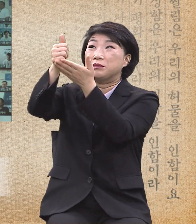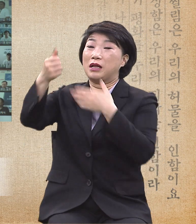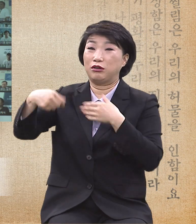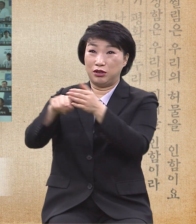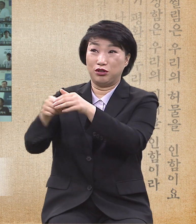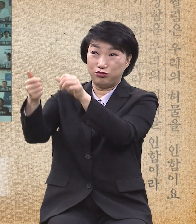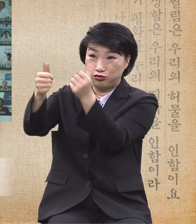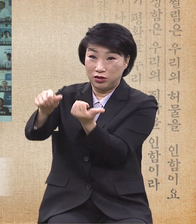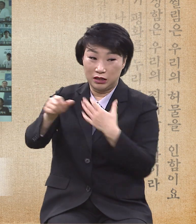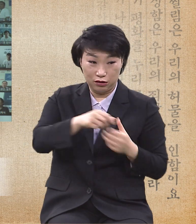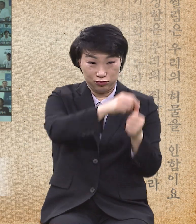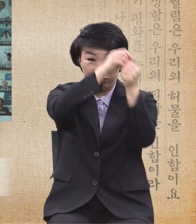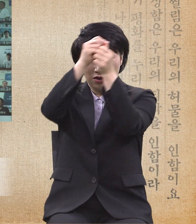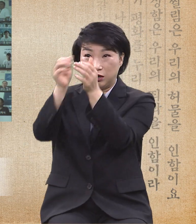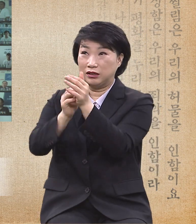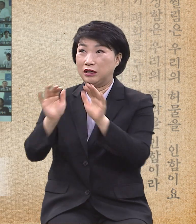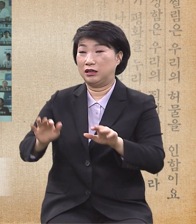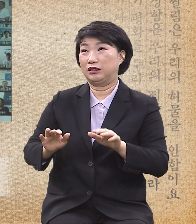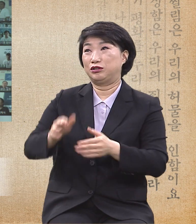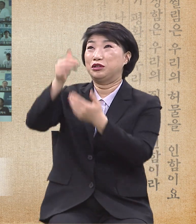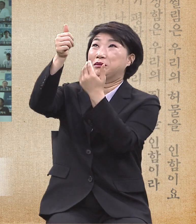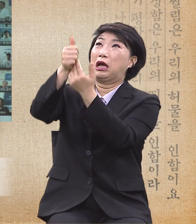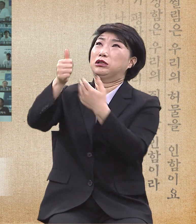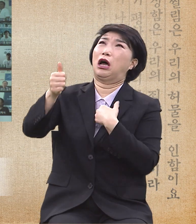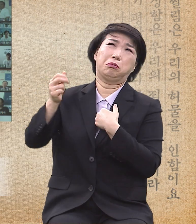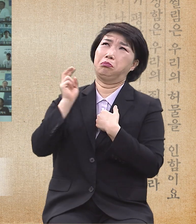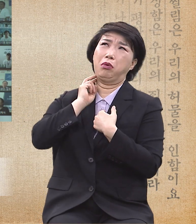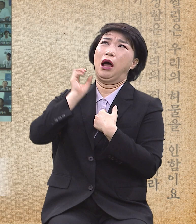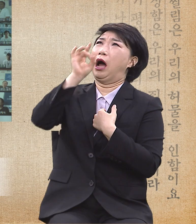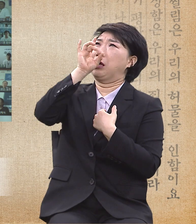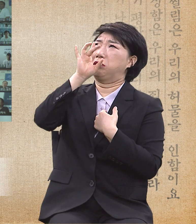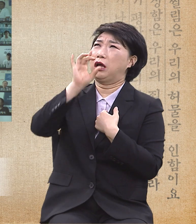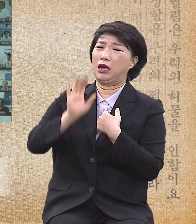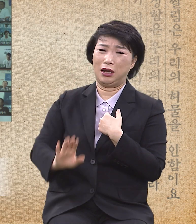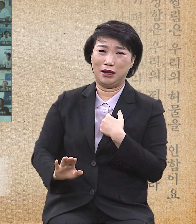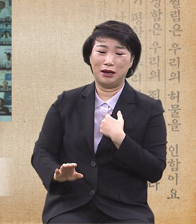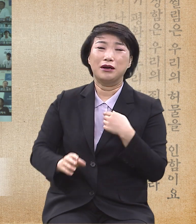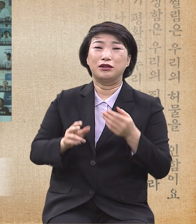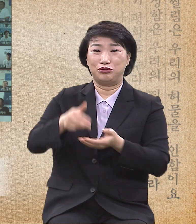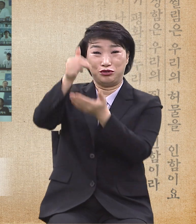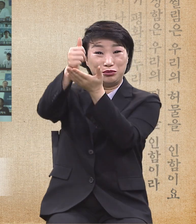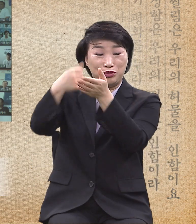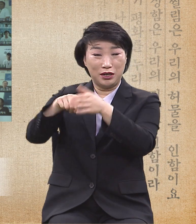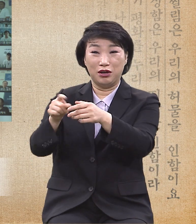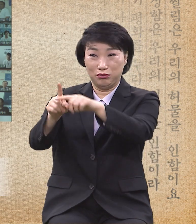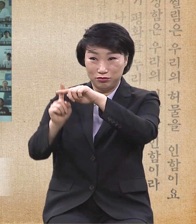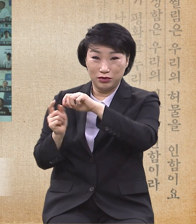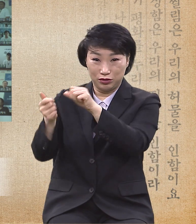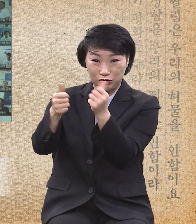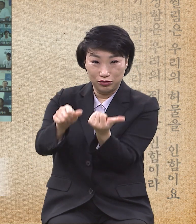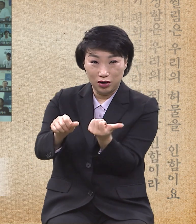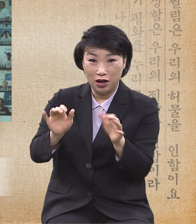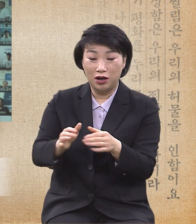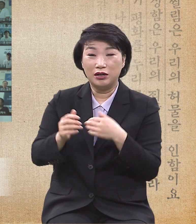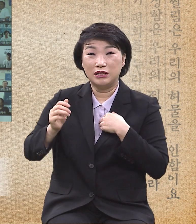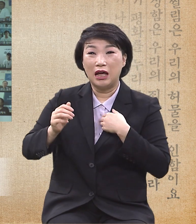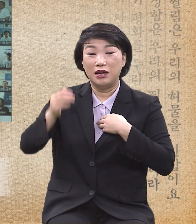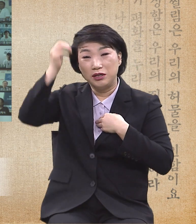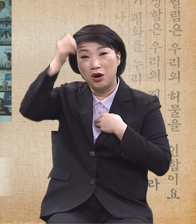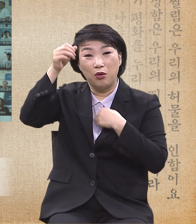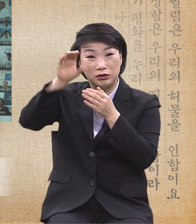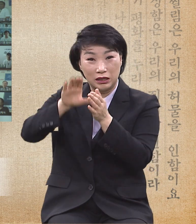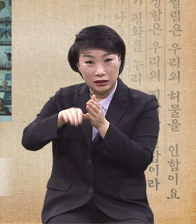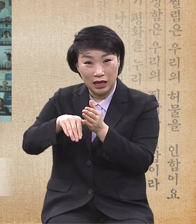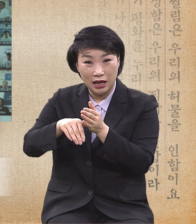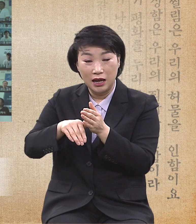위해 죽어 나를 구원했으니 이 주님을 배신할 수는 없습니다 하고 주를 위해 죽고 자기 영혼의